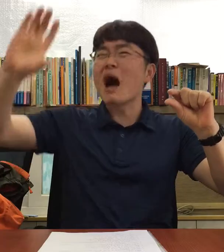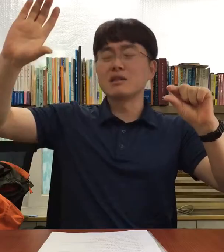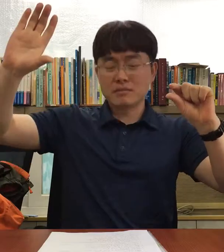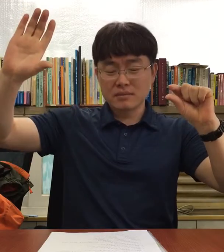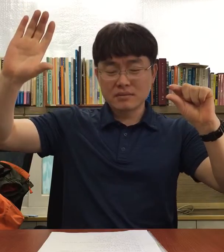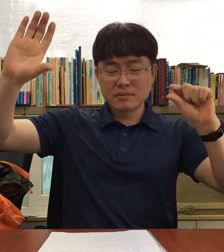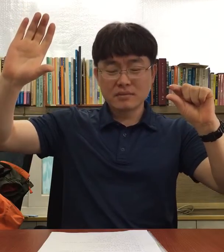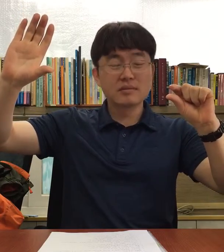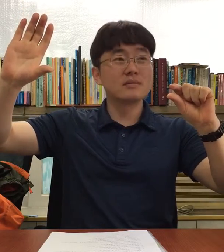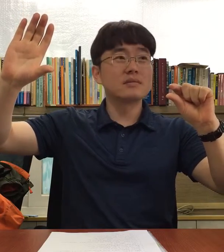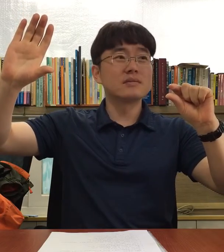이만큼.